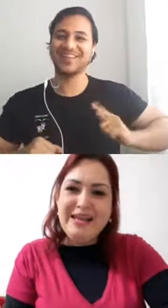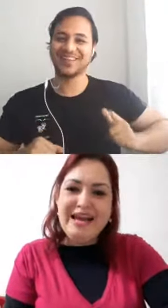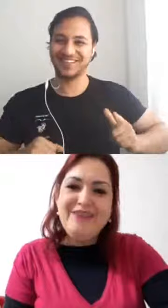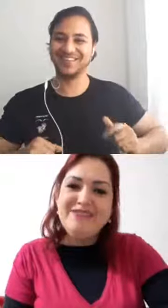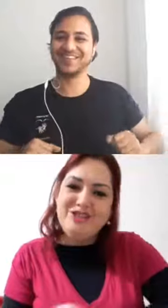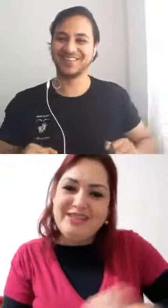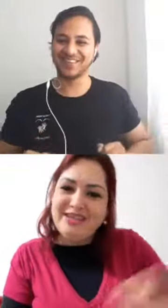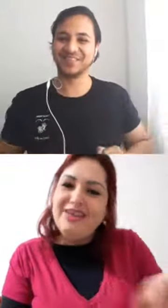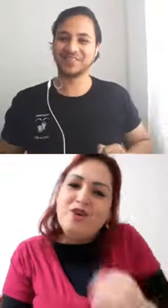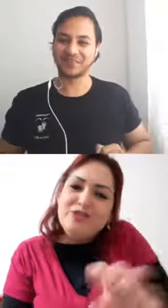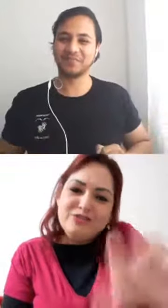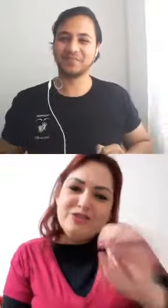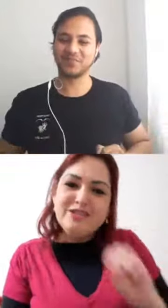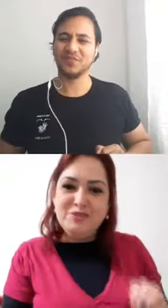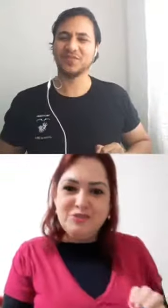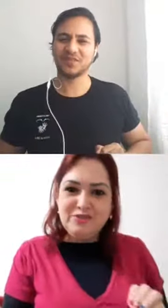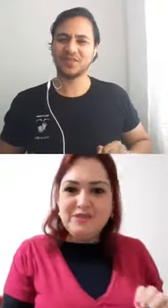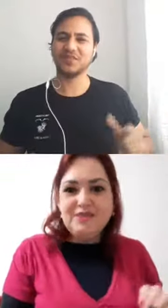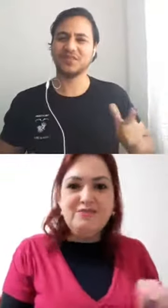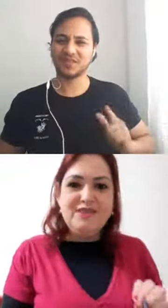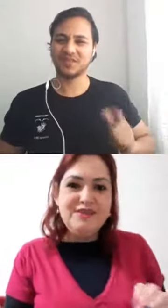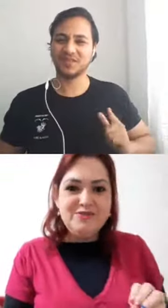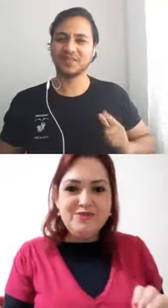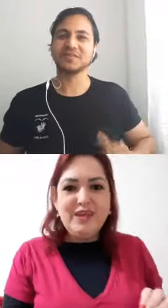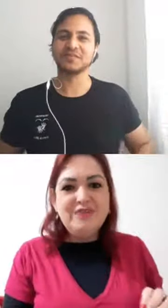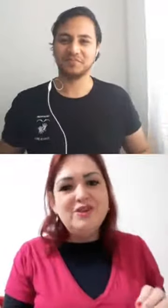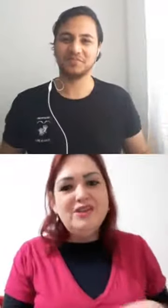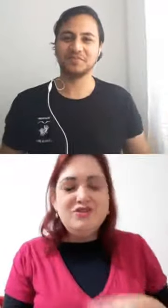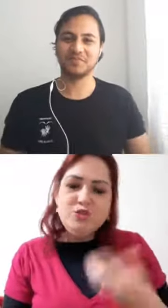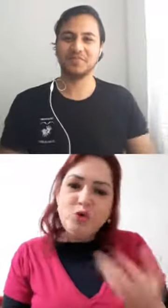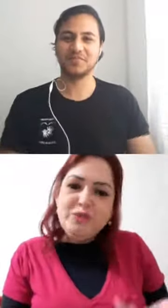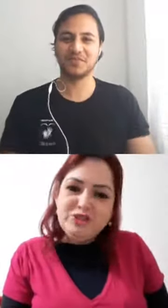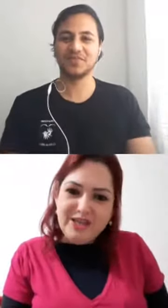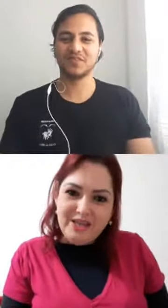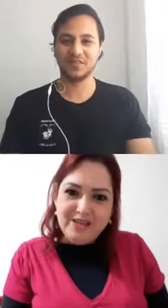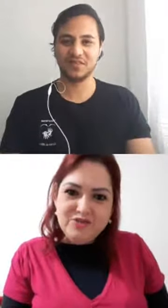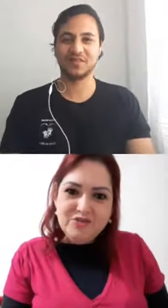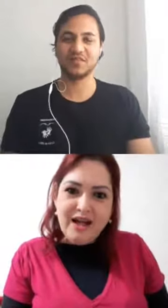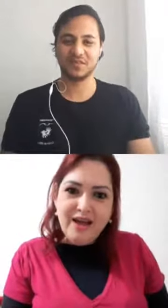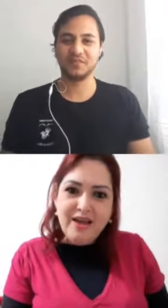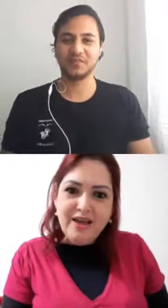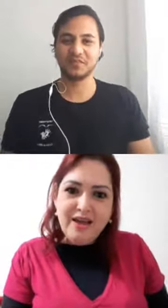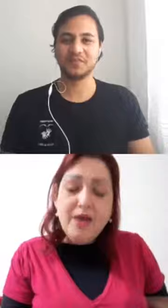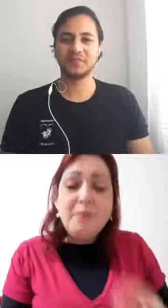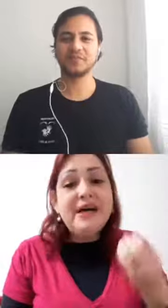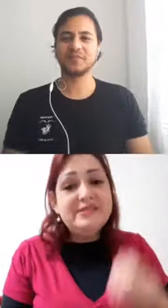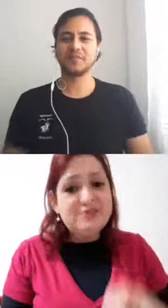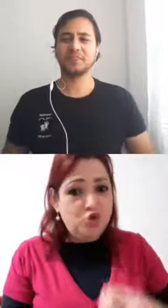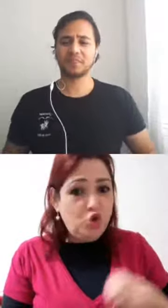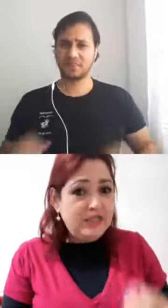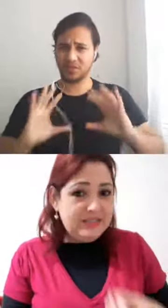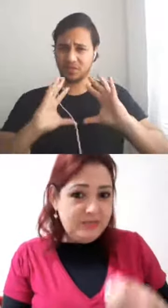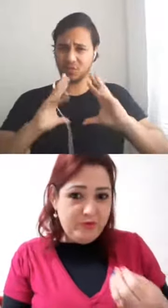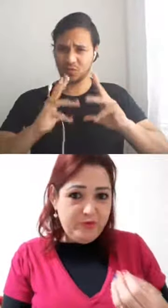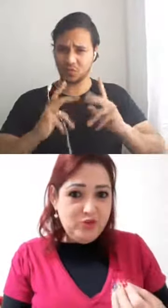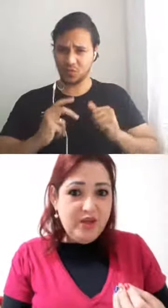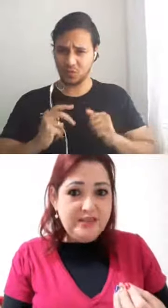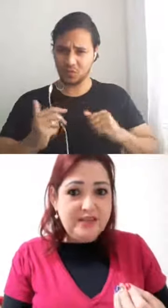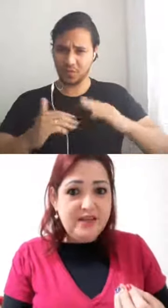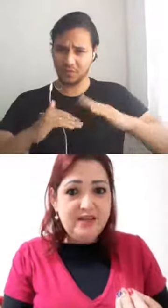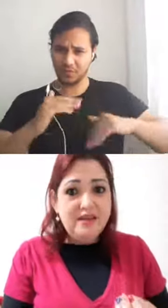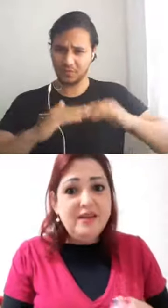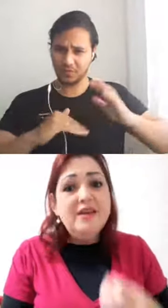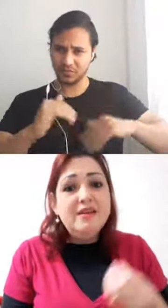uma palavra, gente, onde todas as pessoas que estão aí nos vendo, Uhum. desculpa dizer isso, tá? Mas todas as